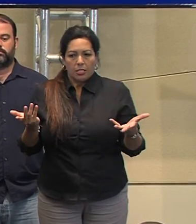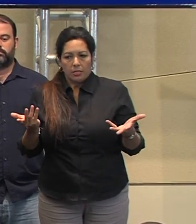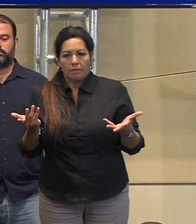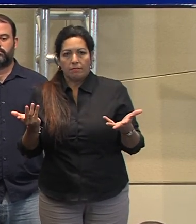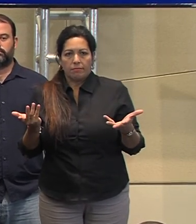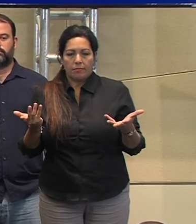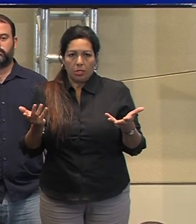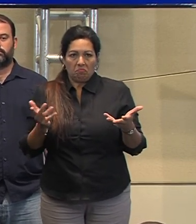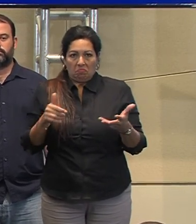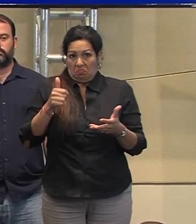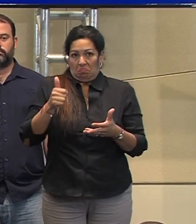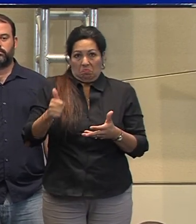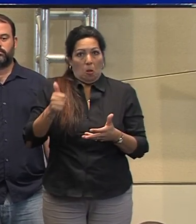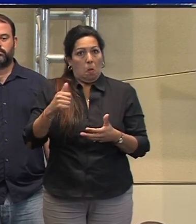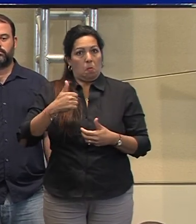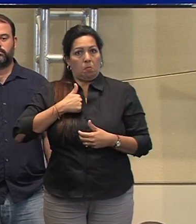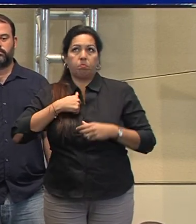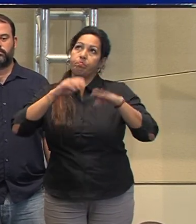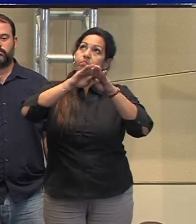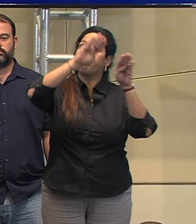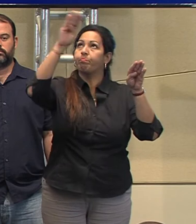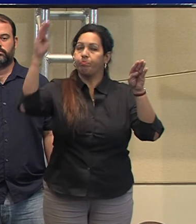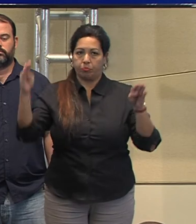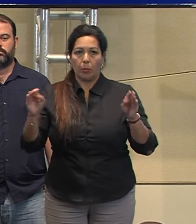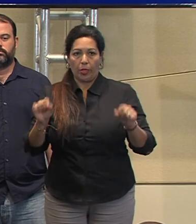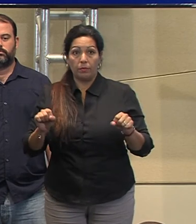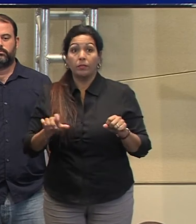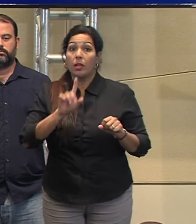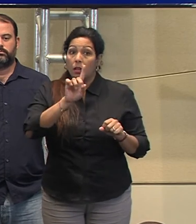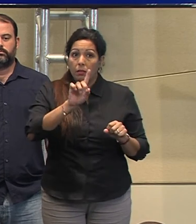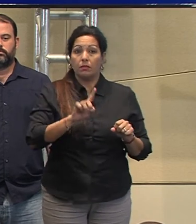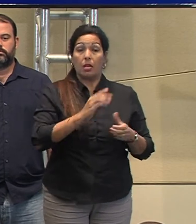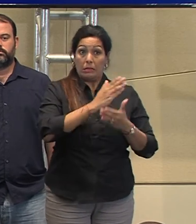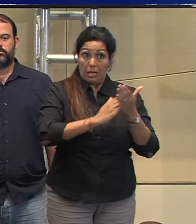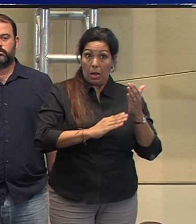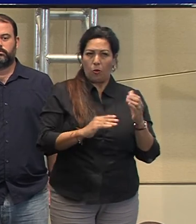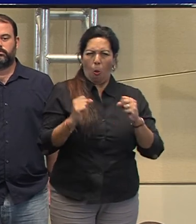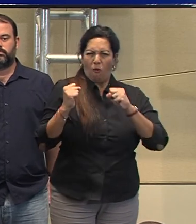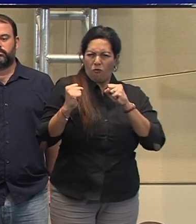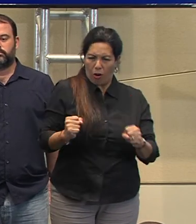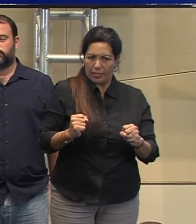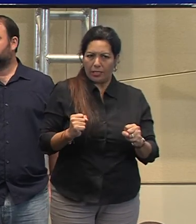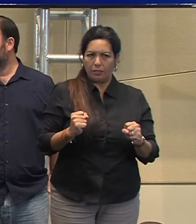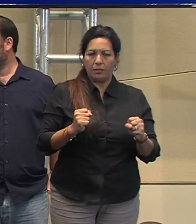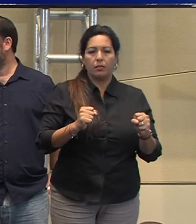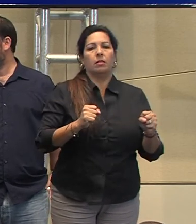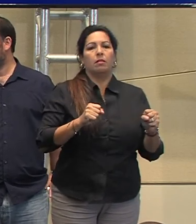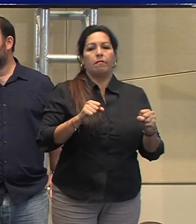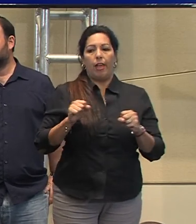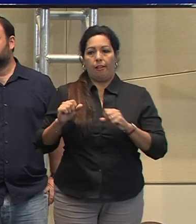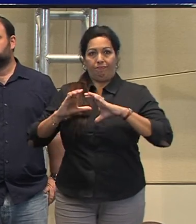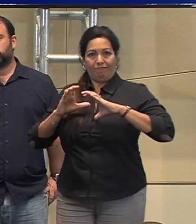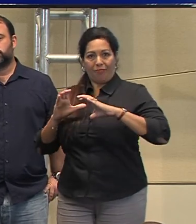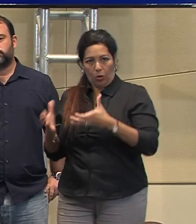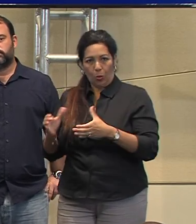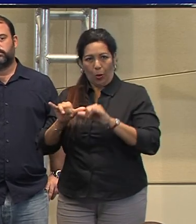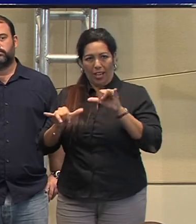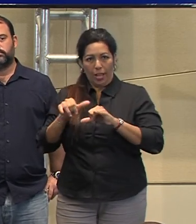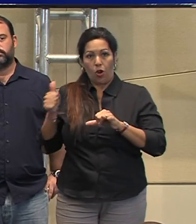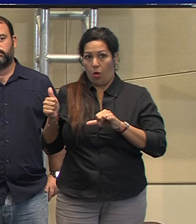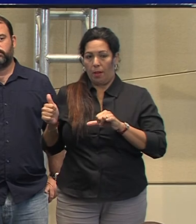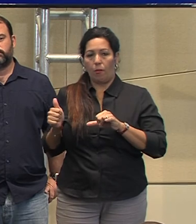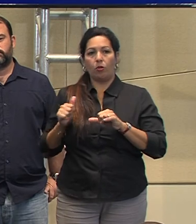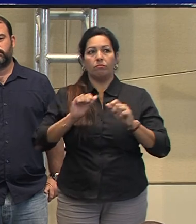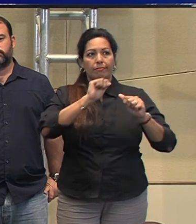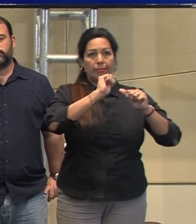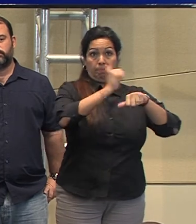propuestos por las mismas personas la familia en términos de los que instale el cuerpo de ingenieros que son los más robustos ya se han instalado sobre dos mil